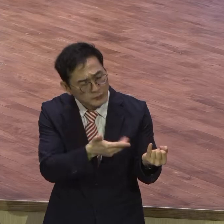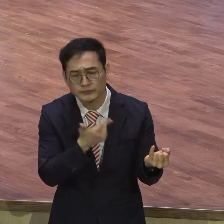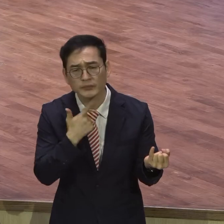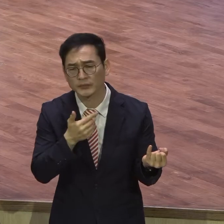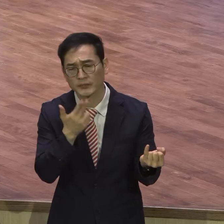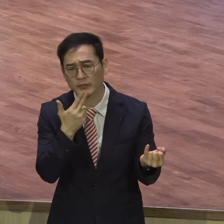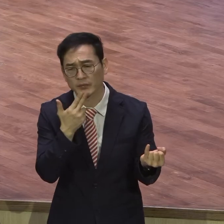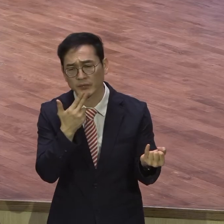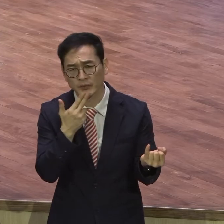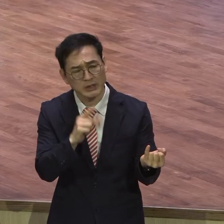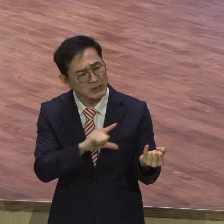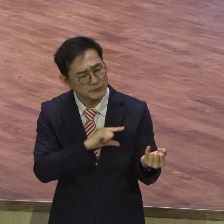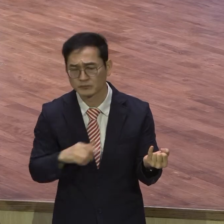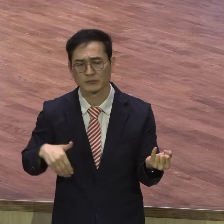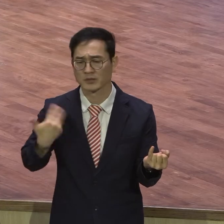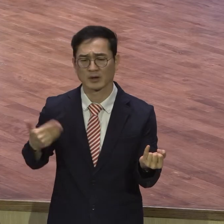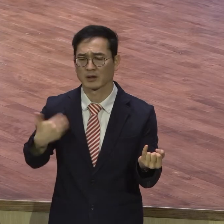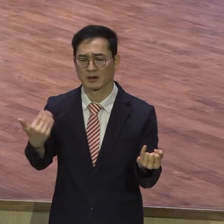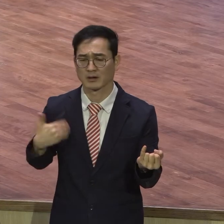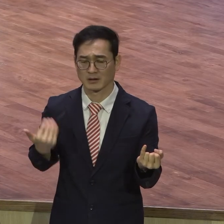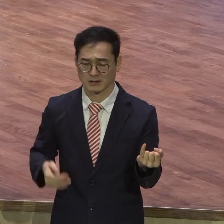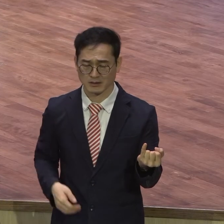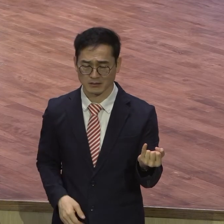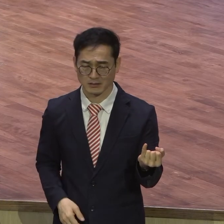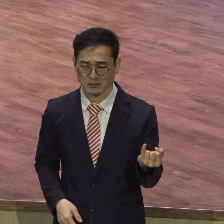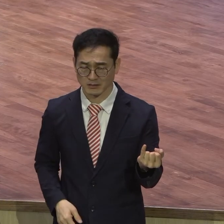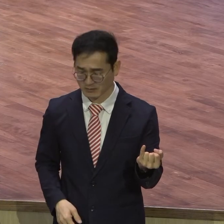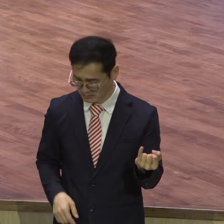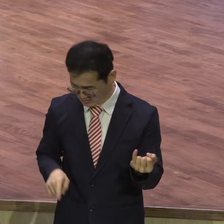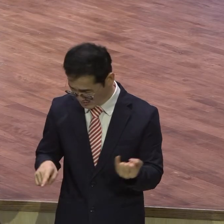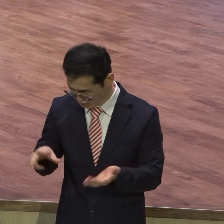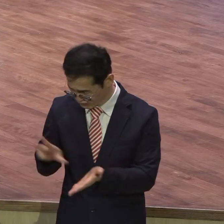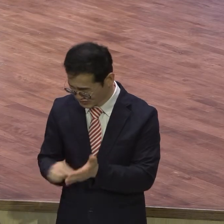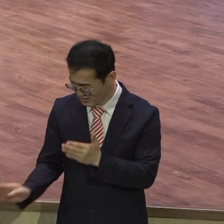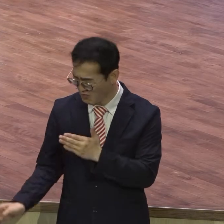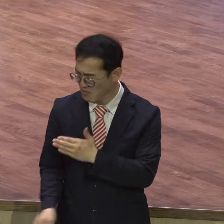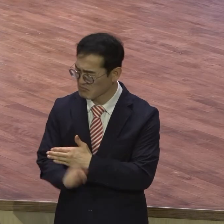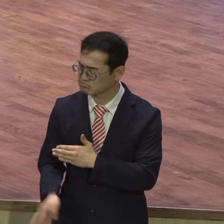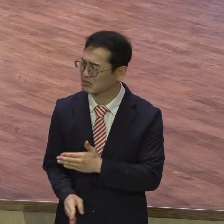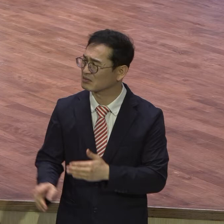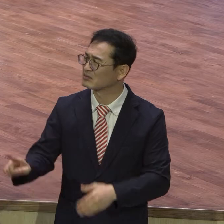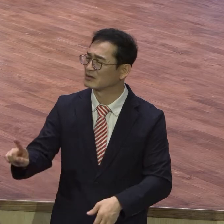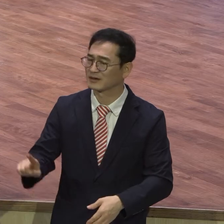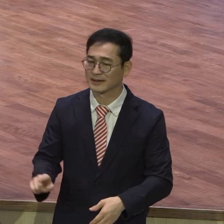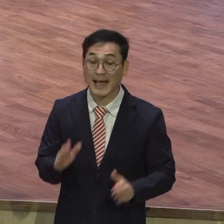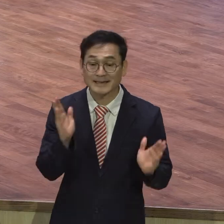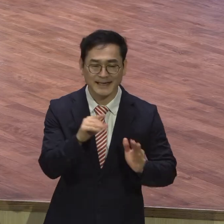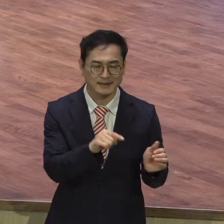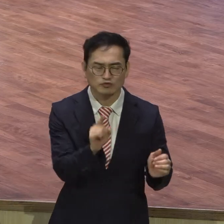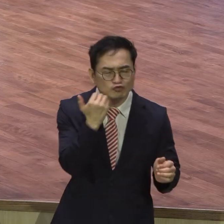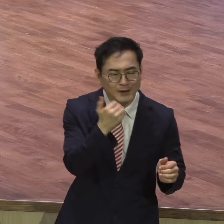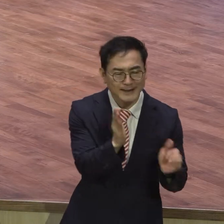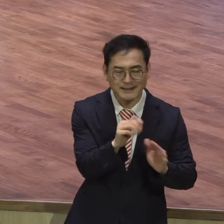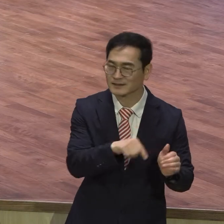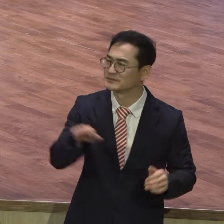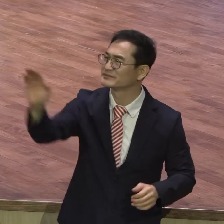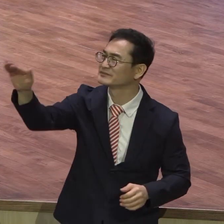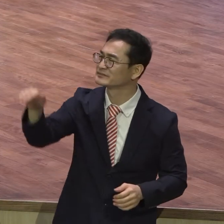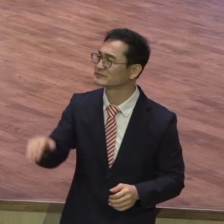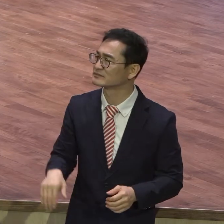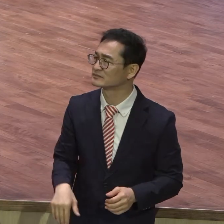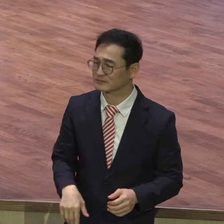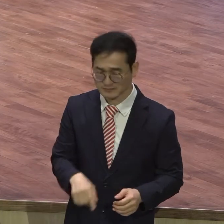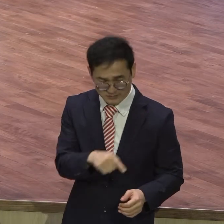없고 기억도 나지 않는다 이게 어떻게 문제냐 어느 학생이 질문했어요 선생님,